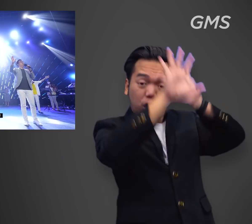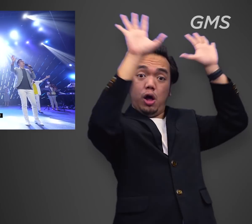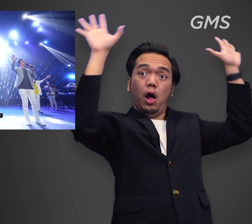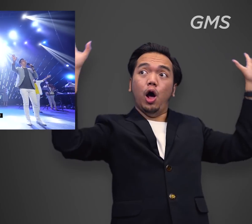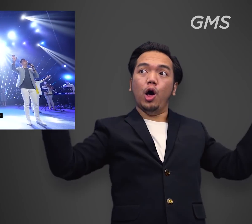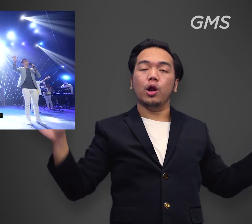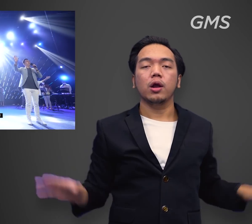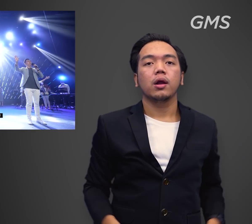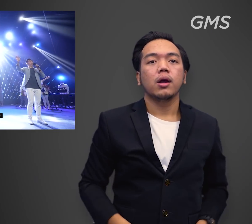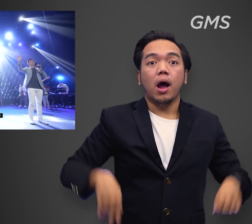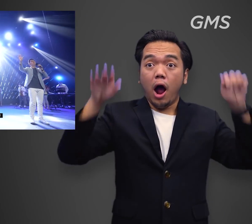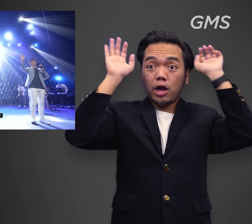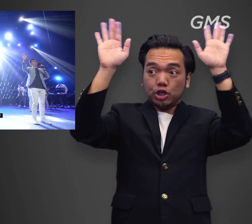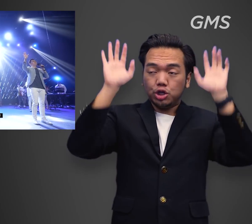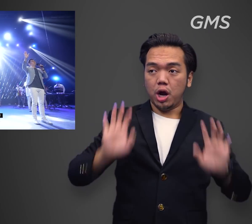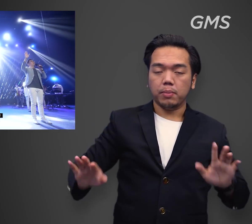ajaib dan mulia.